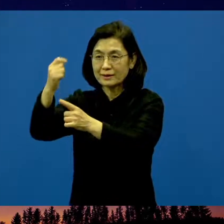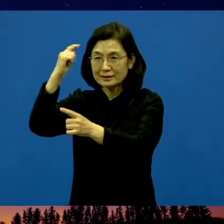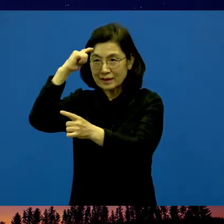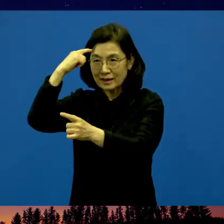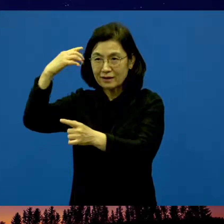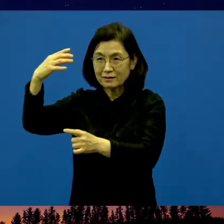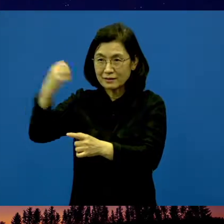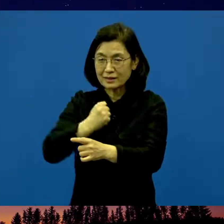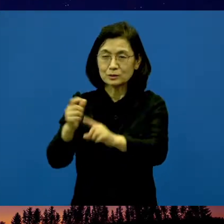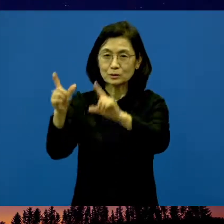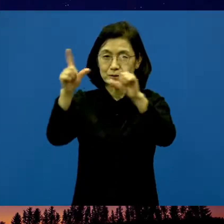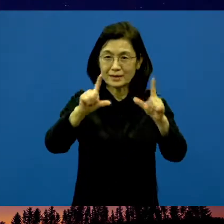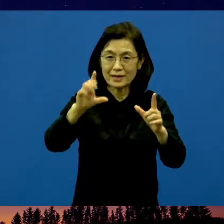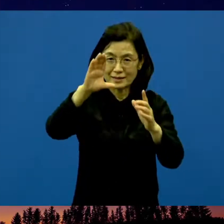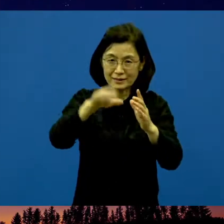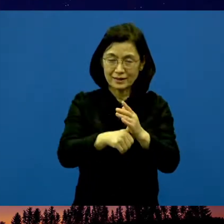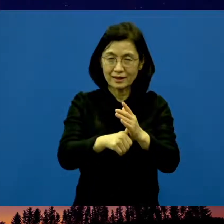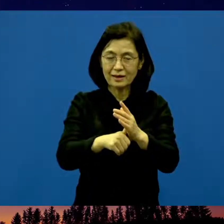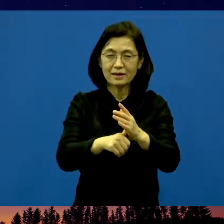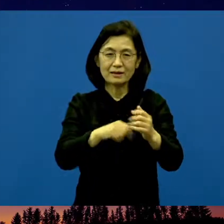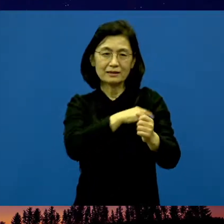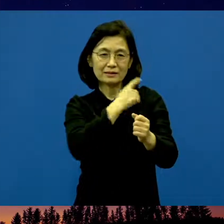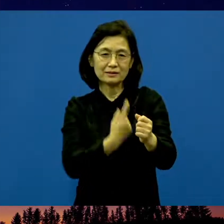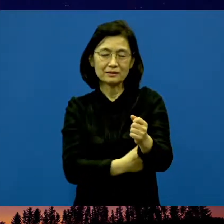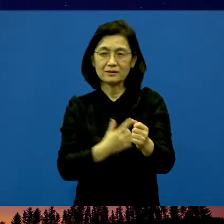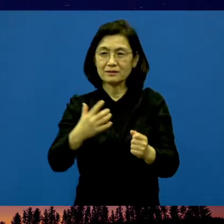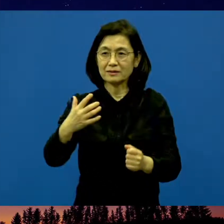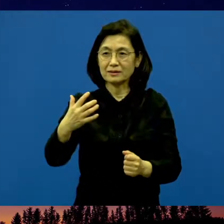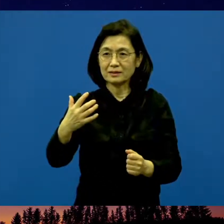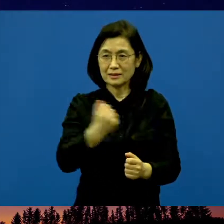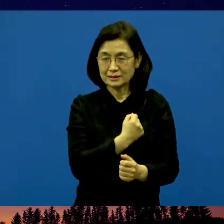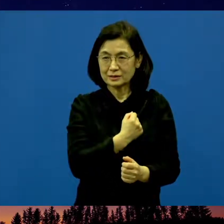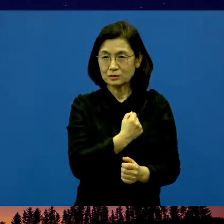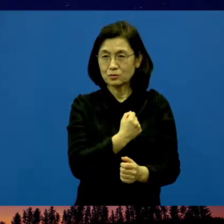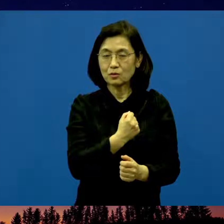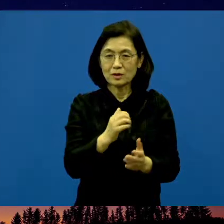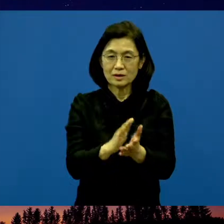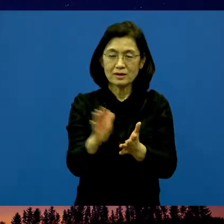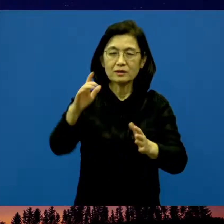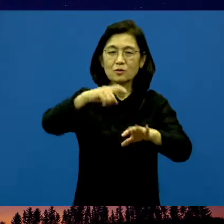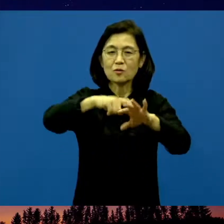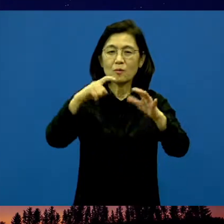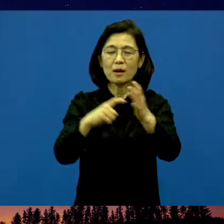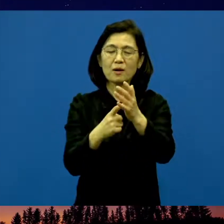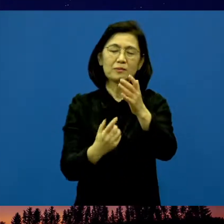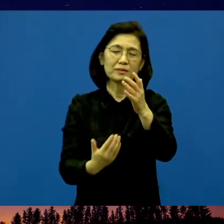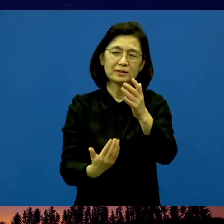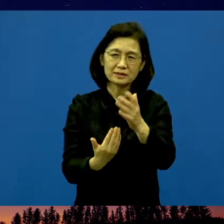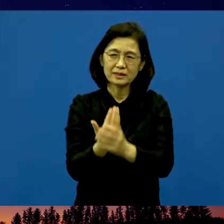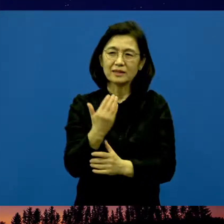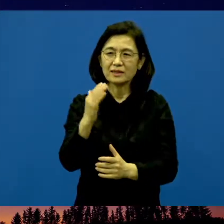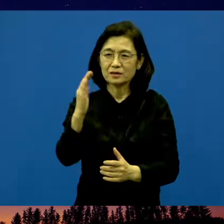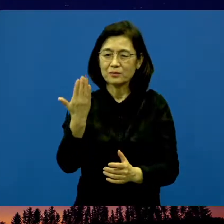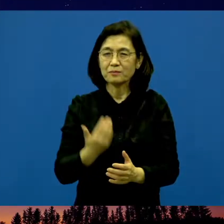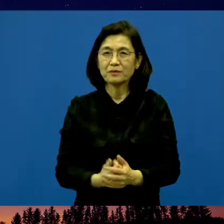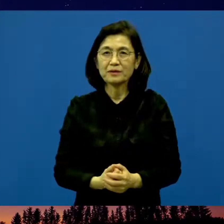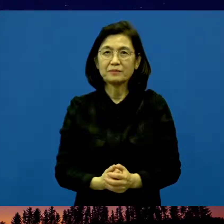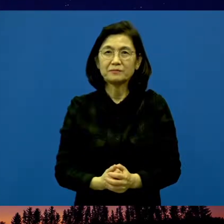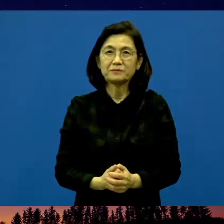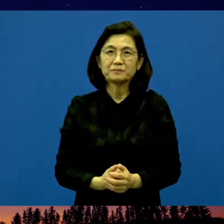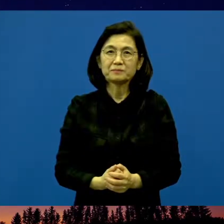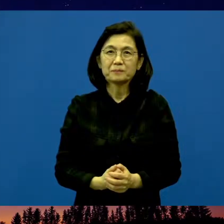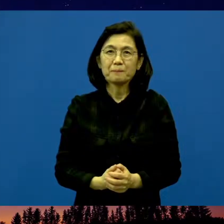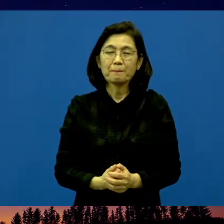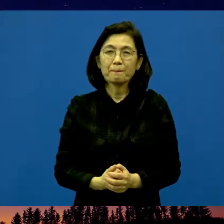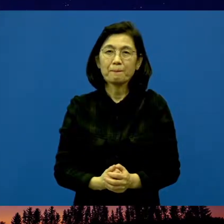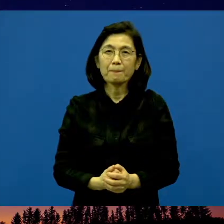그것이 우리의 삶의 능력이고 지혜요 기쁨이 넘치고 열정이 쏟아나게 되고 그렇게 되는 것입니다.